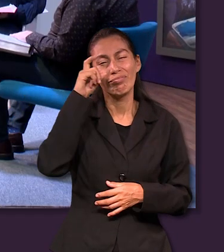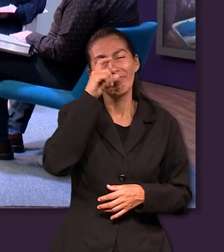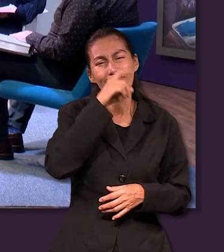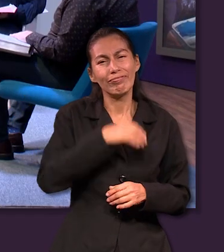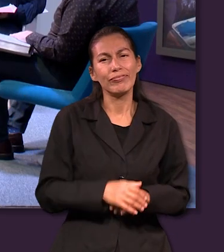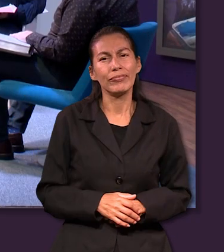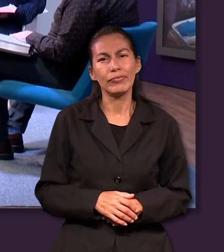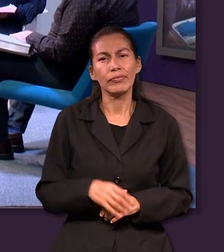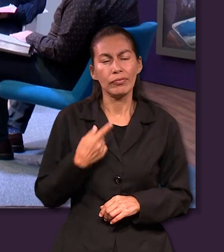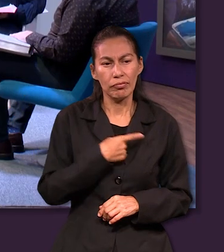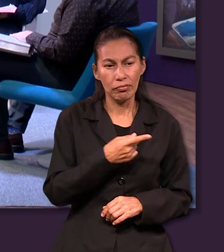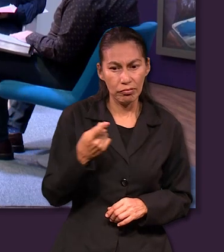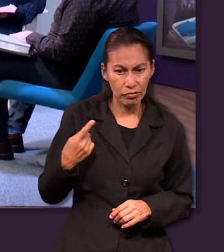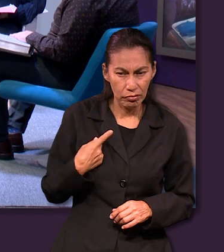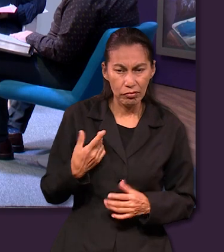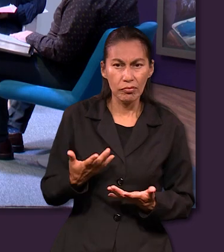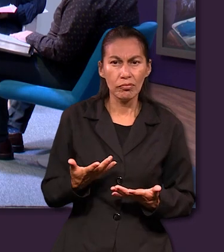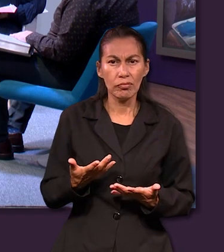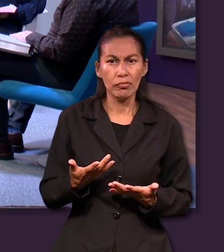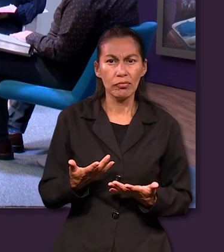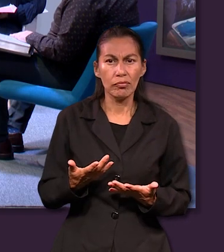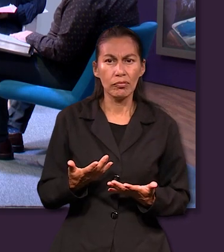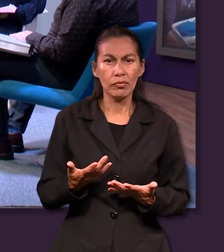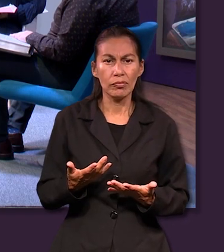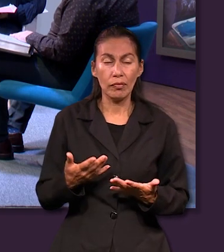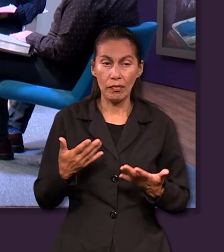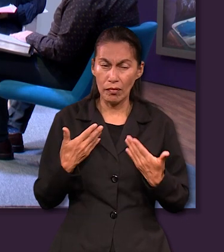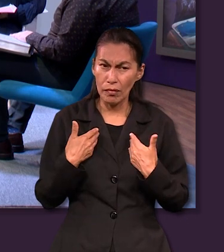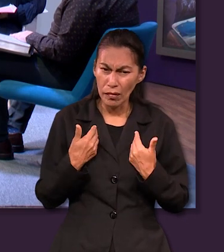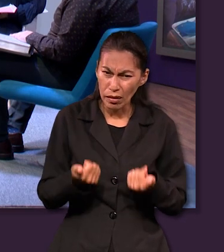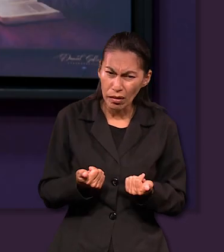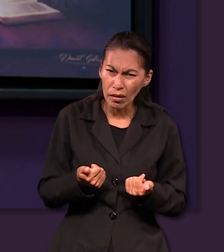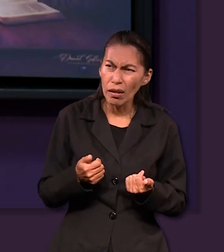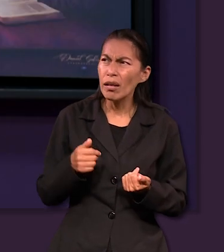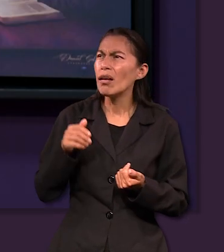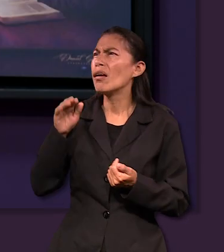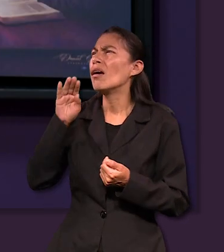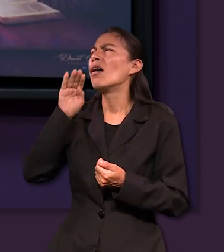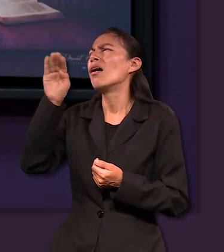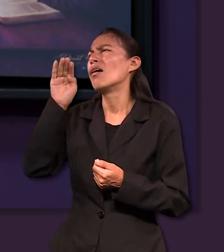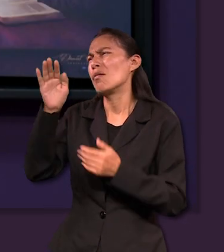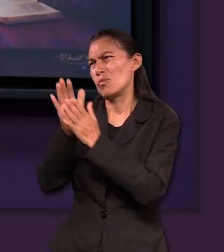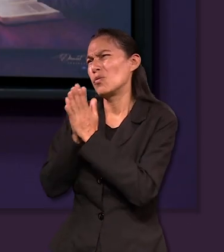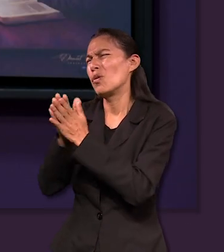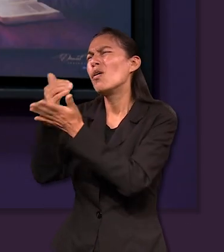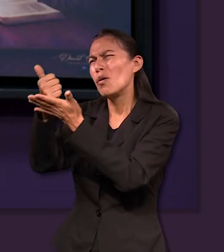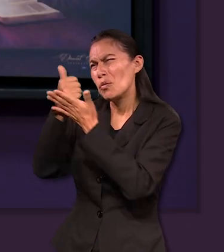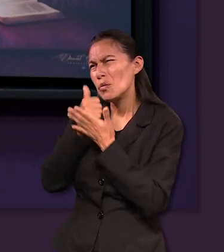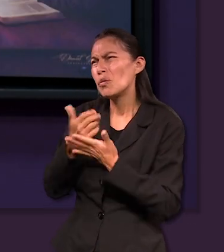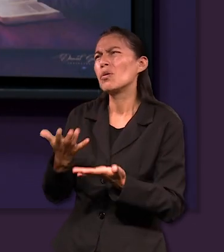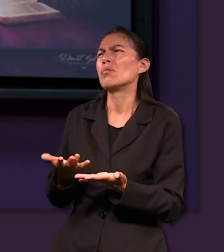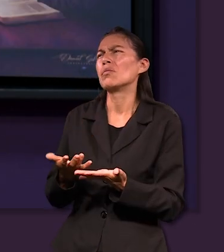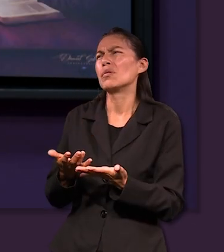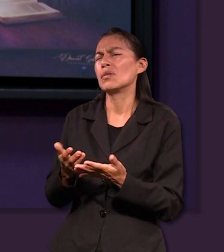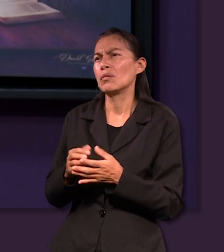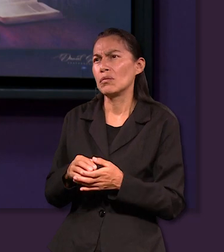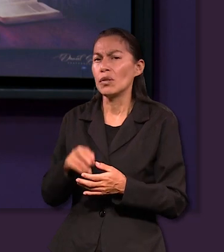creo que ahí es donde también nosotros debemos como poner nuestra parte no solamente ver la parte de Dios sino buscarlo y pedirle ayuda